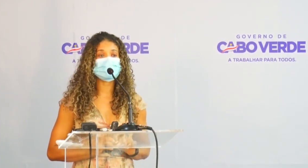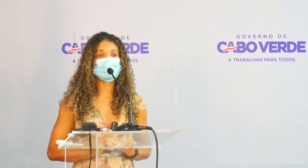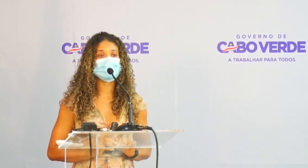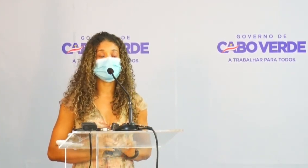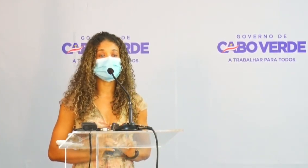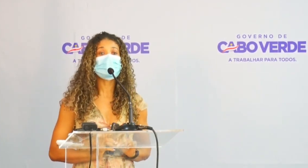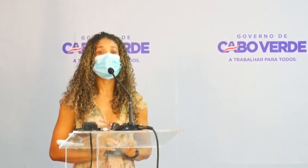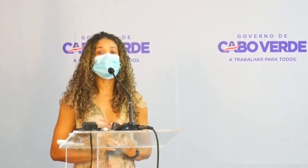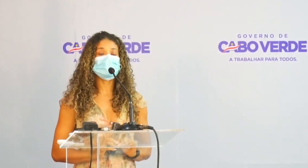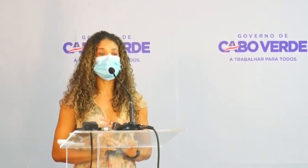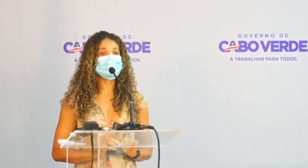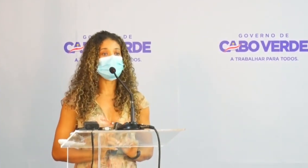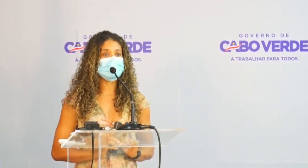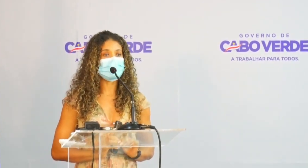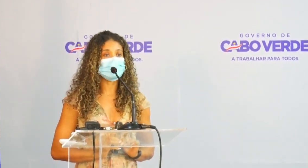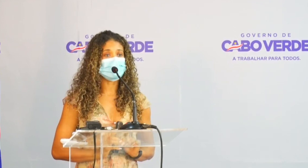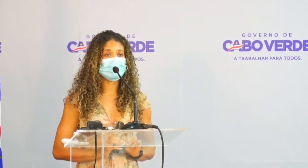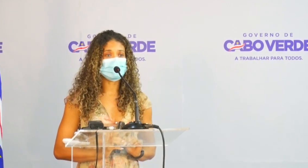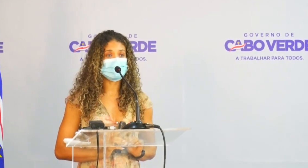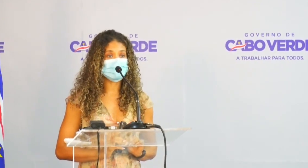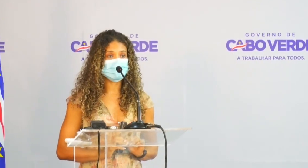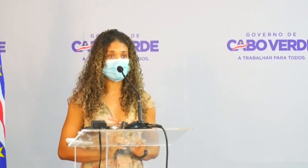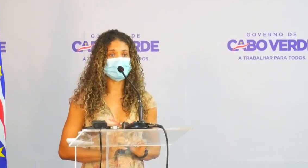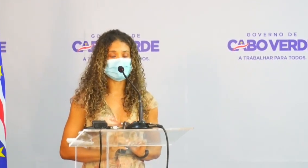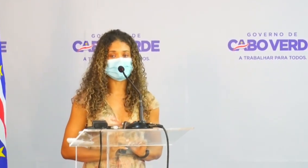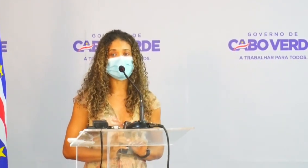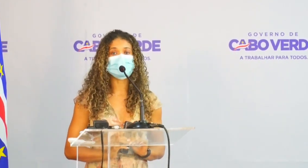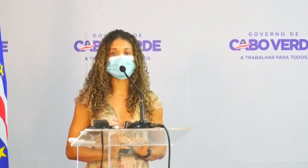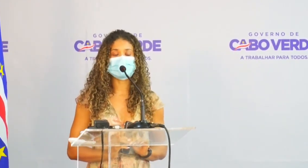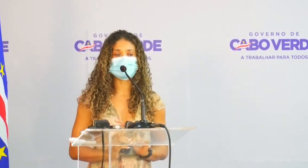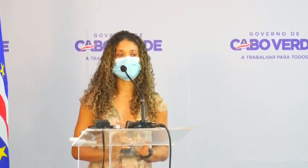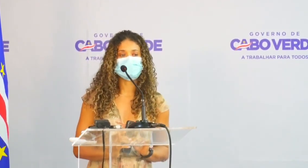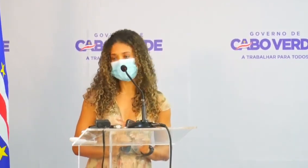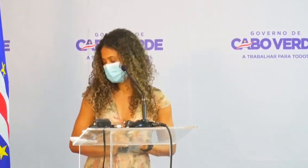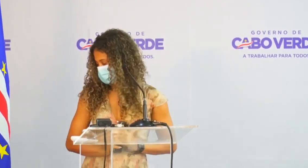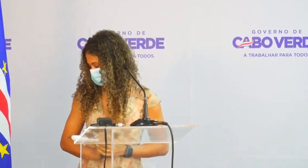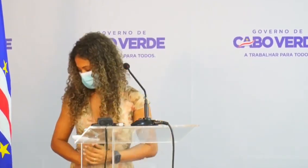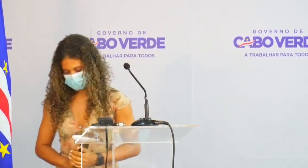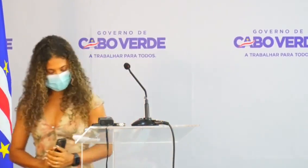Ulisses Correia e Silva, e damos por encerrada esta cerimónia. Muito obrigada.